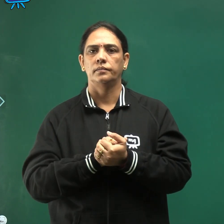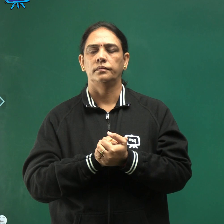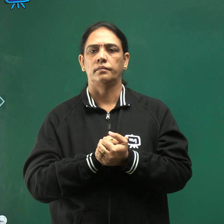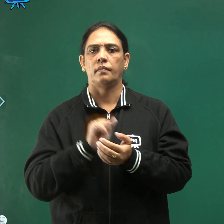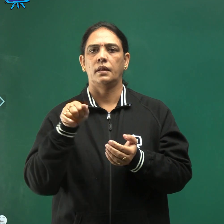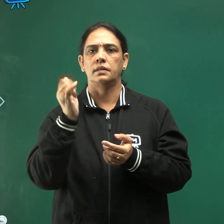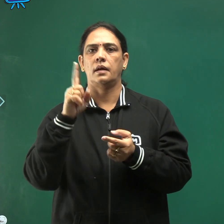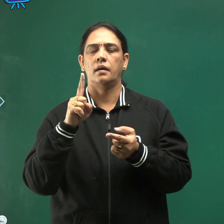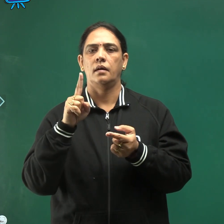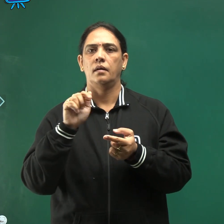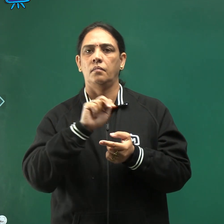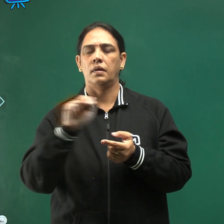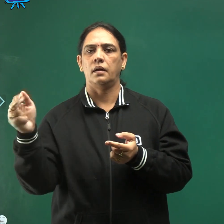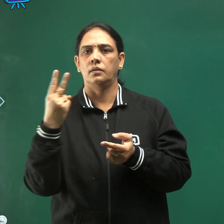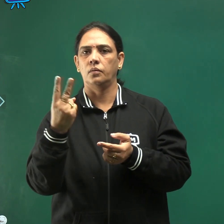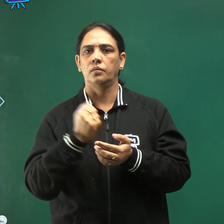6/2